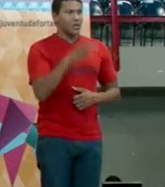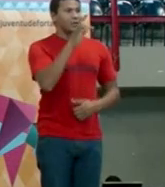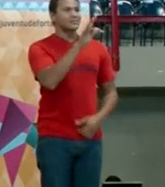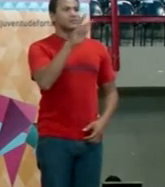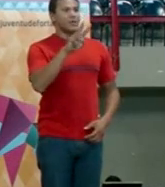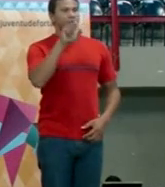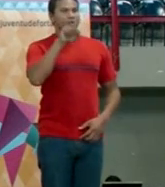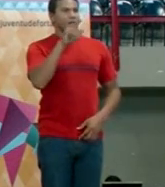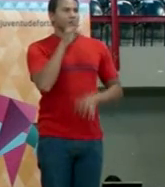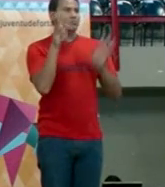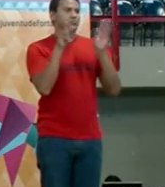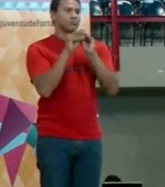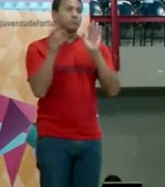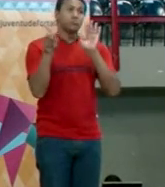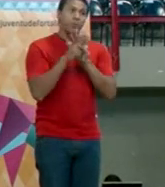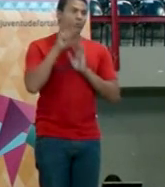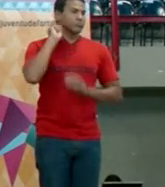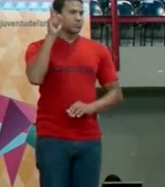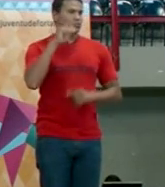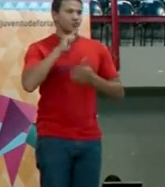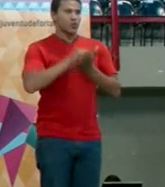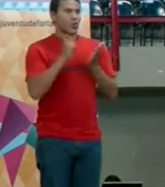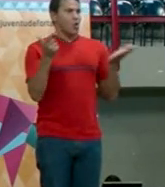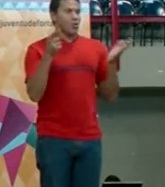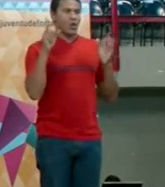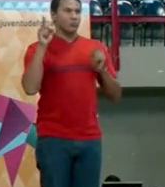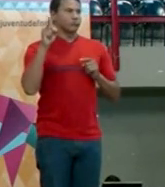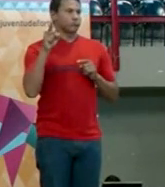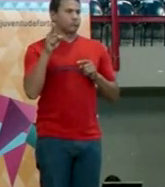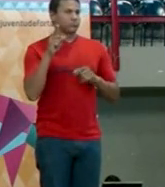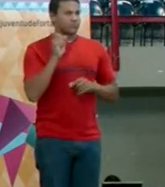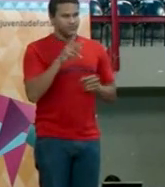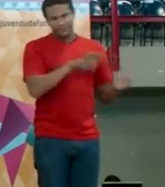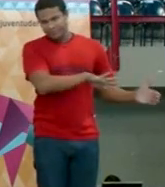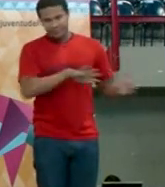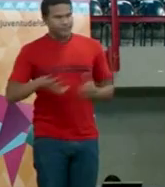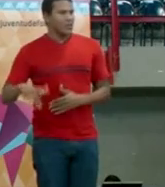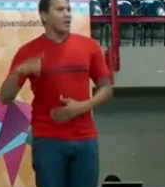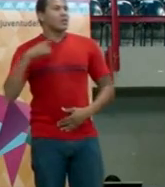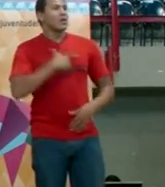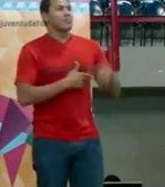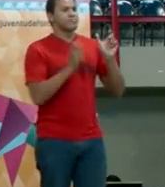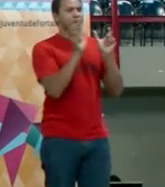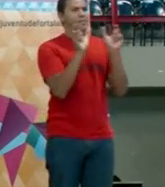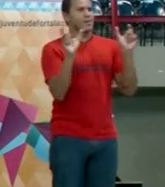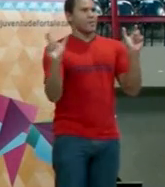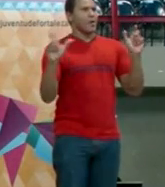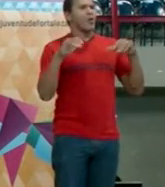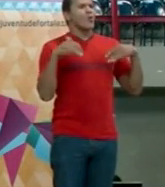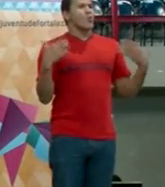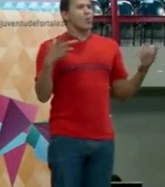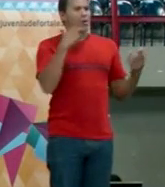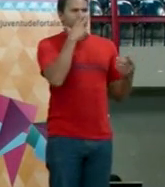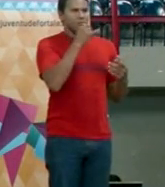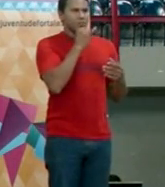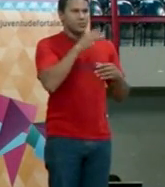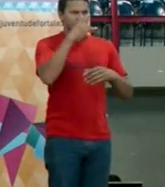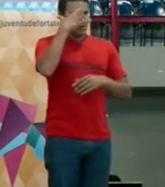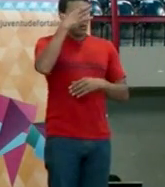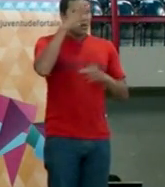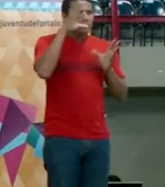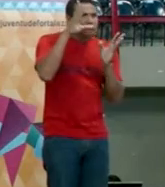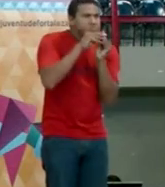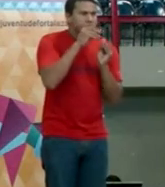jornalística. Outra pergunta. Quais as palavras que devemos evitar na conclusão para que não tenham